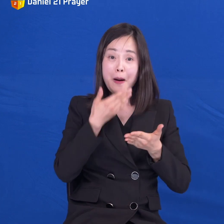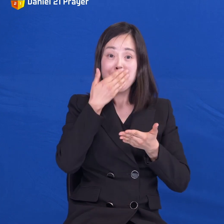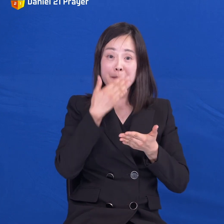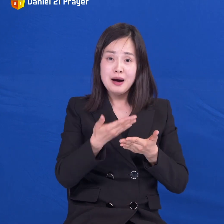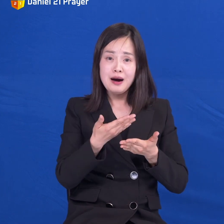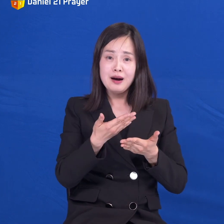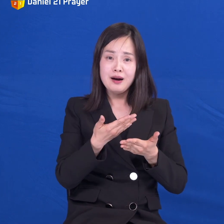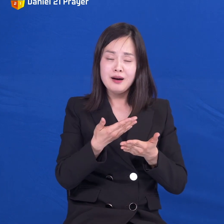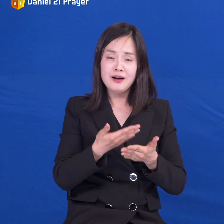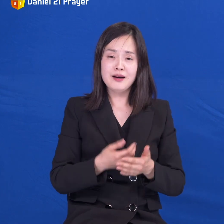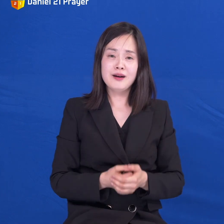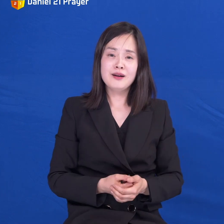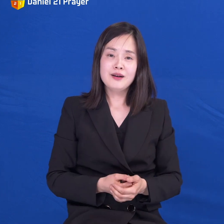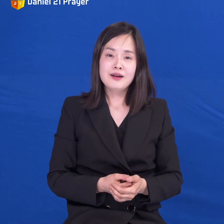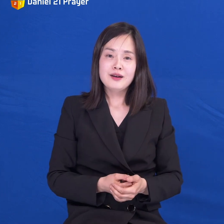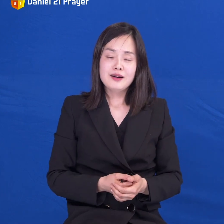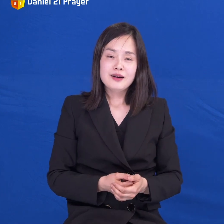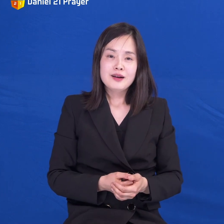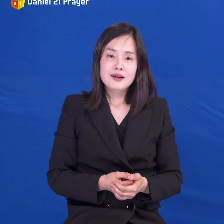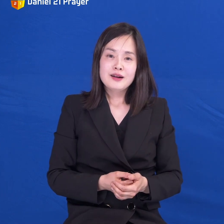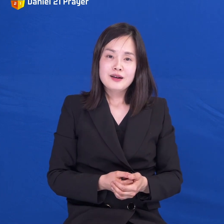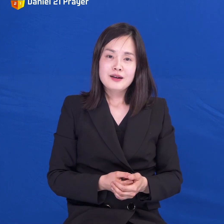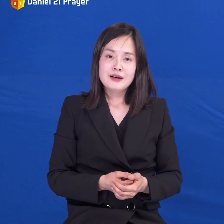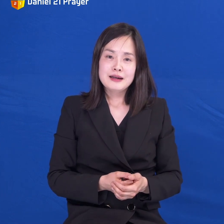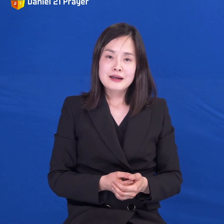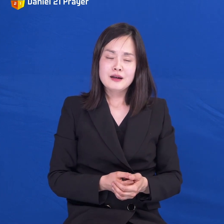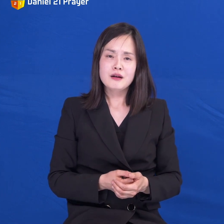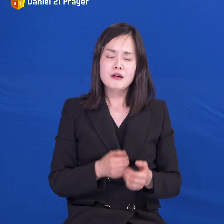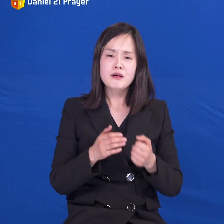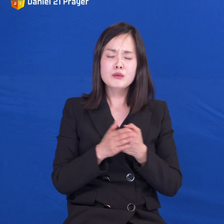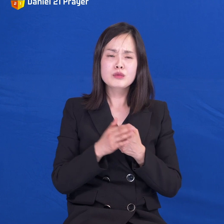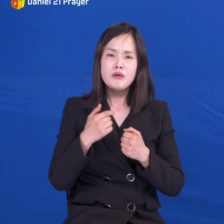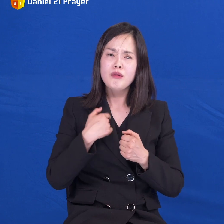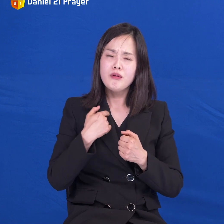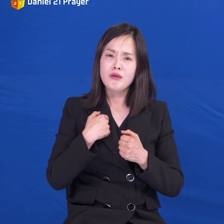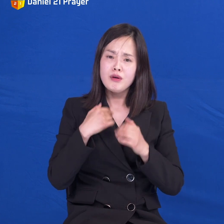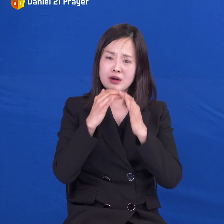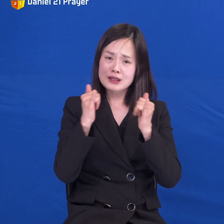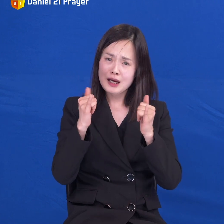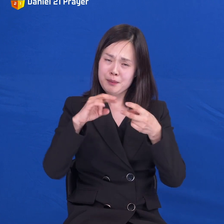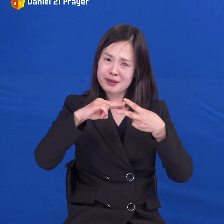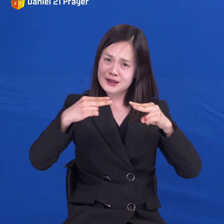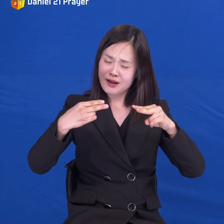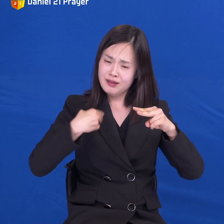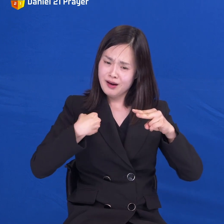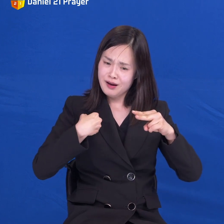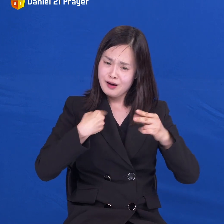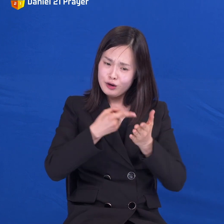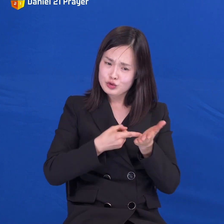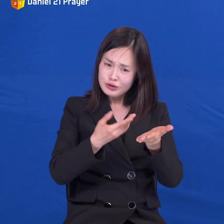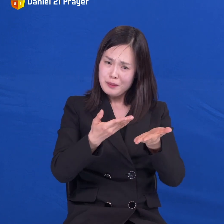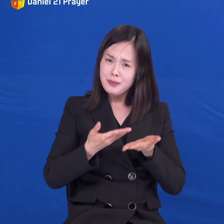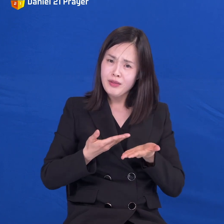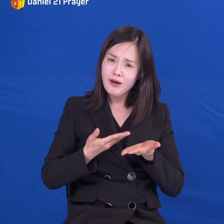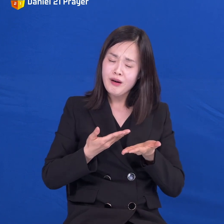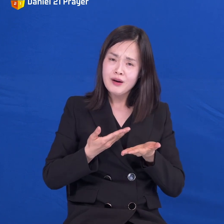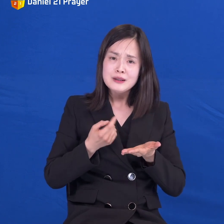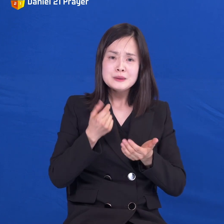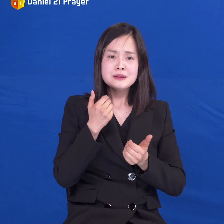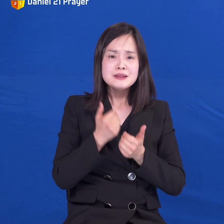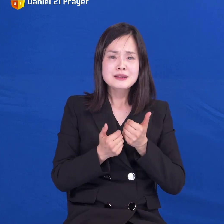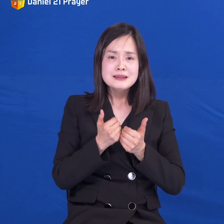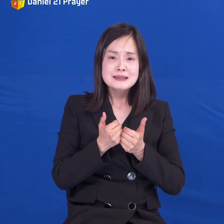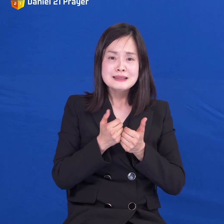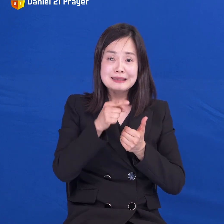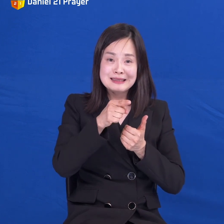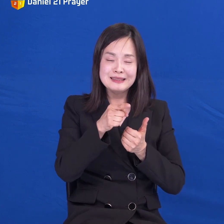없지 않습니까? 또 마음이 확 다친 거예요. 근데 또 이 인대가 젊은 사람 거라는